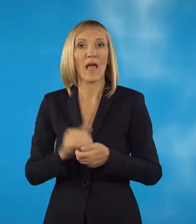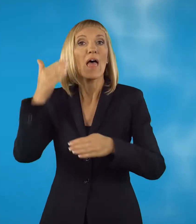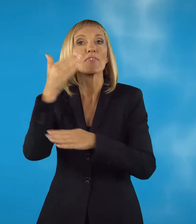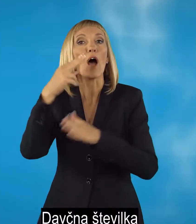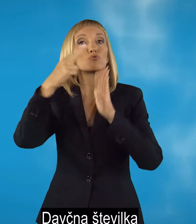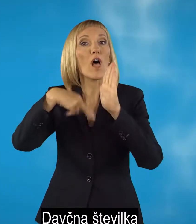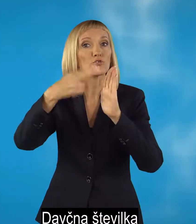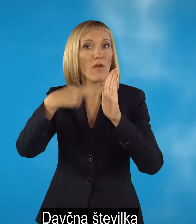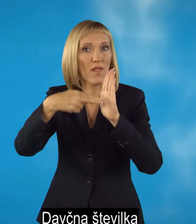Davčna številka.